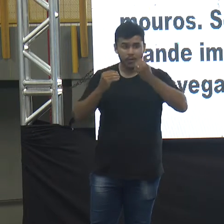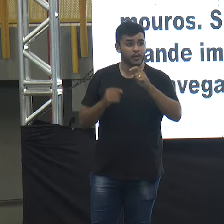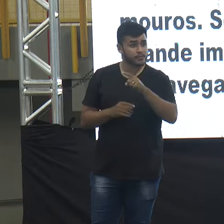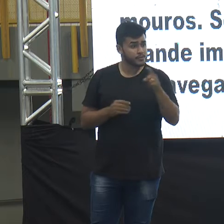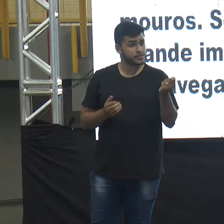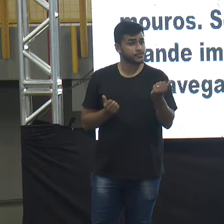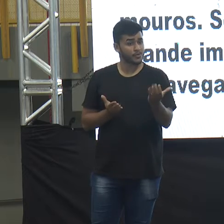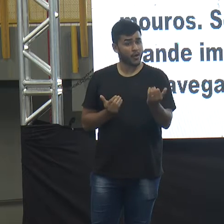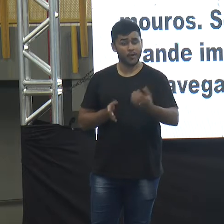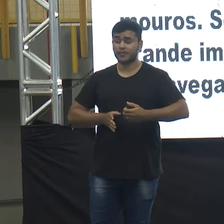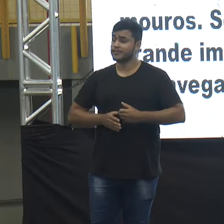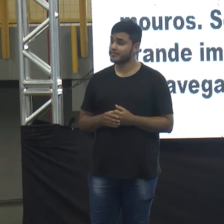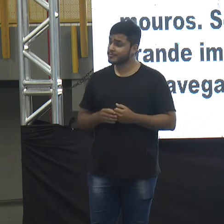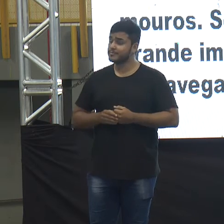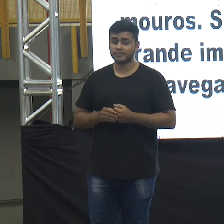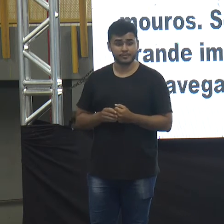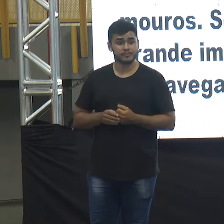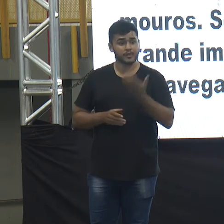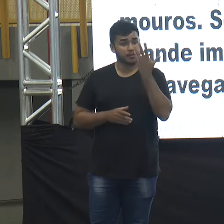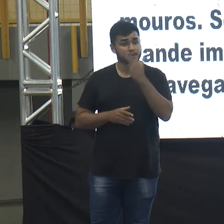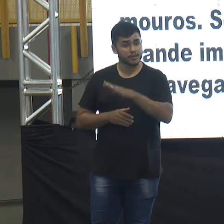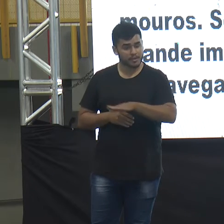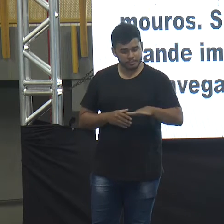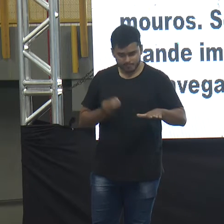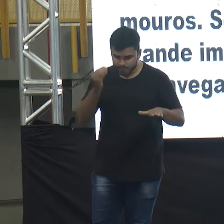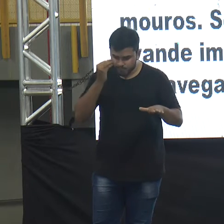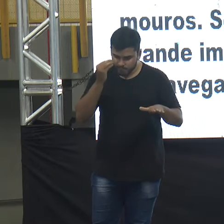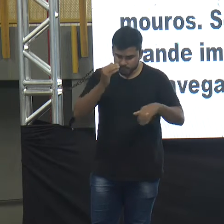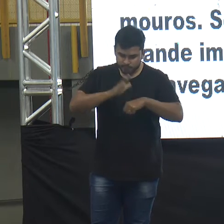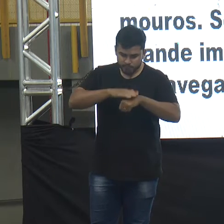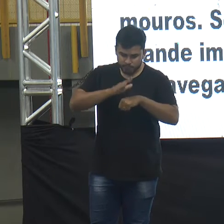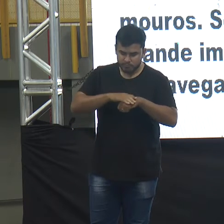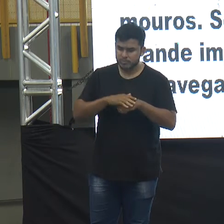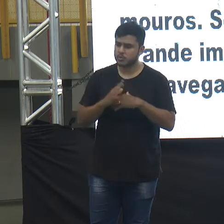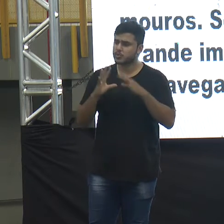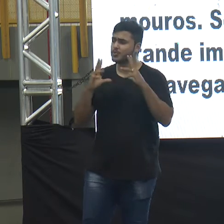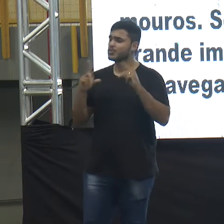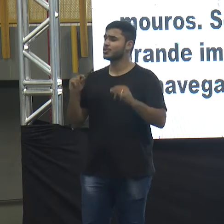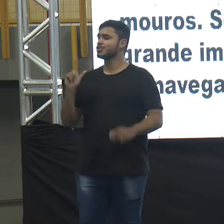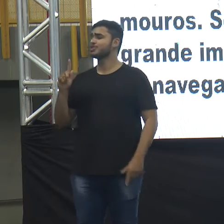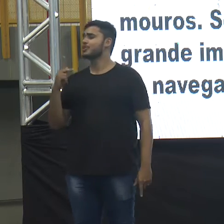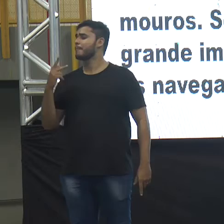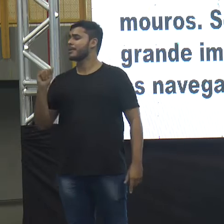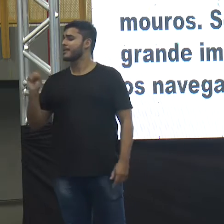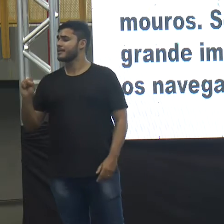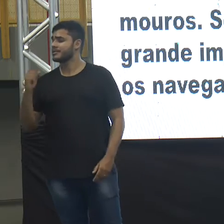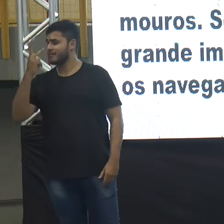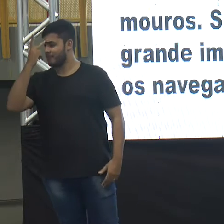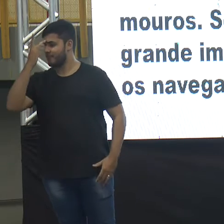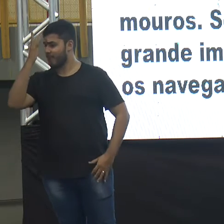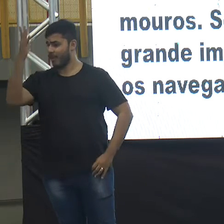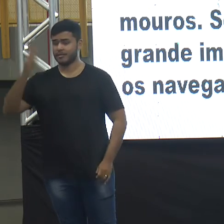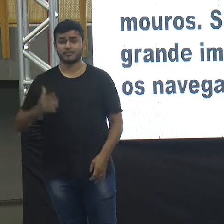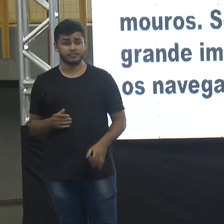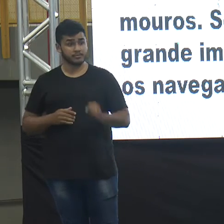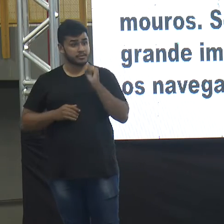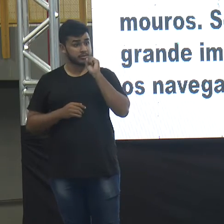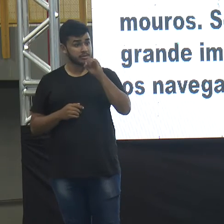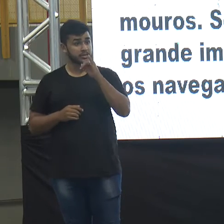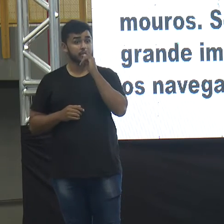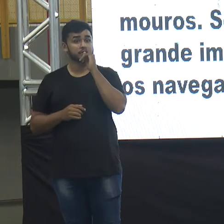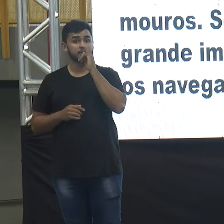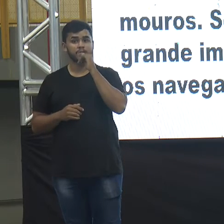jovens, principalmente as crianças, que têm tudo nas mãos, têm uma facilidade. E quando se encontram numa